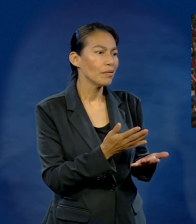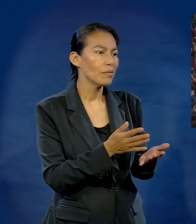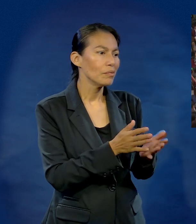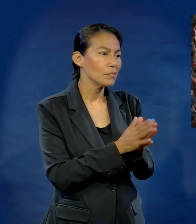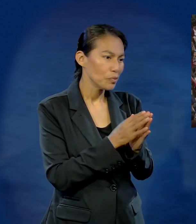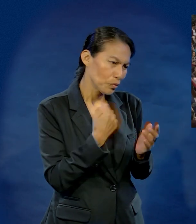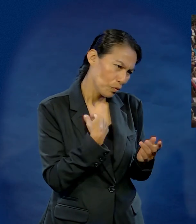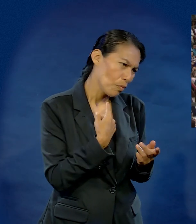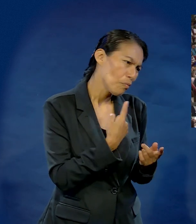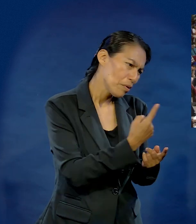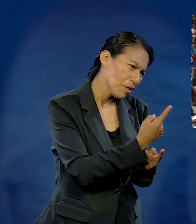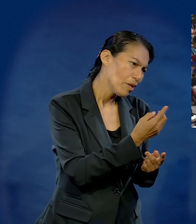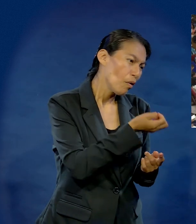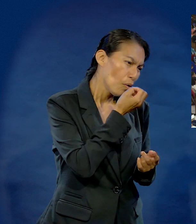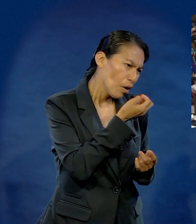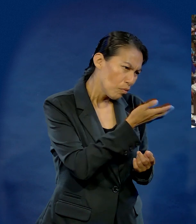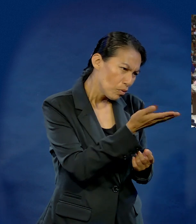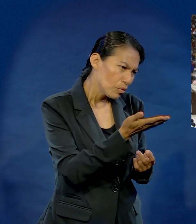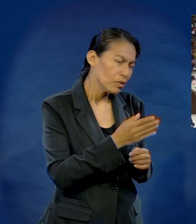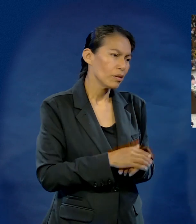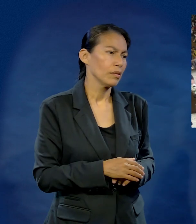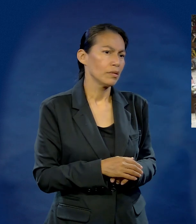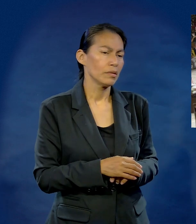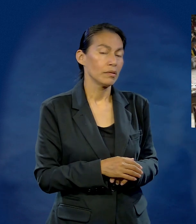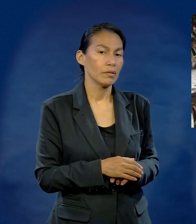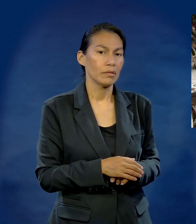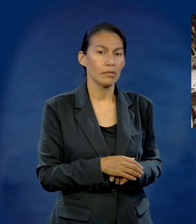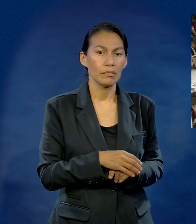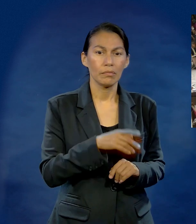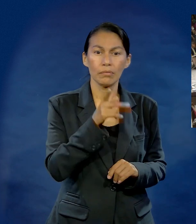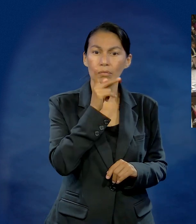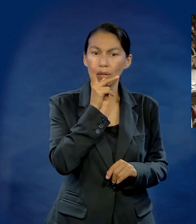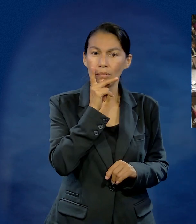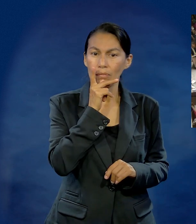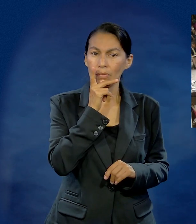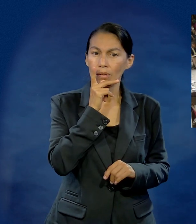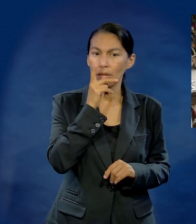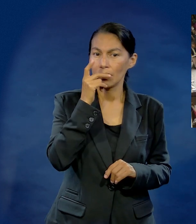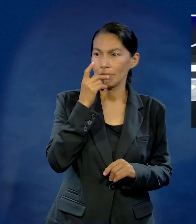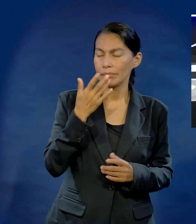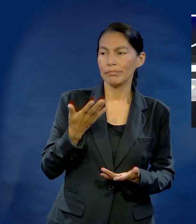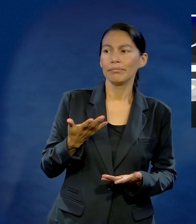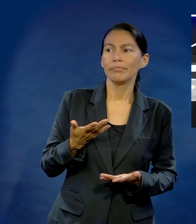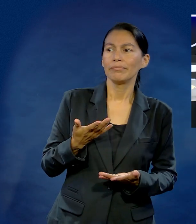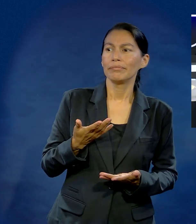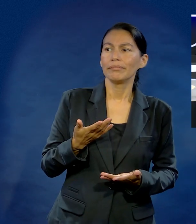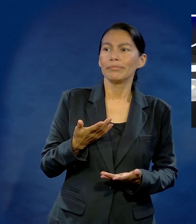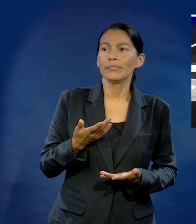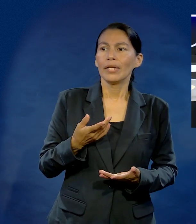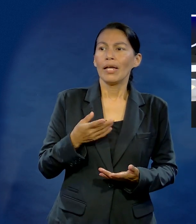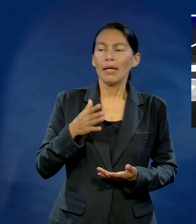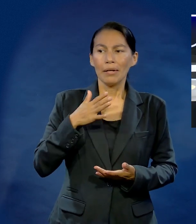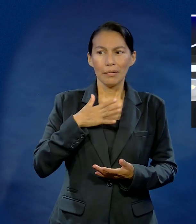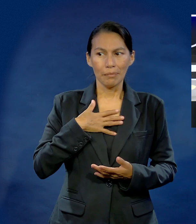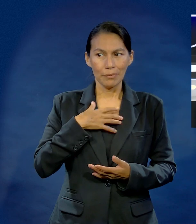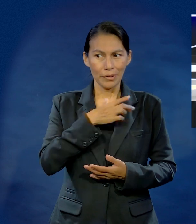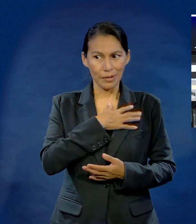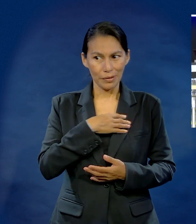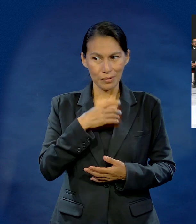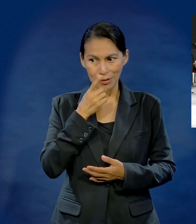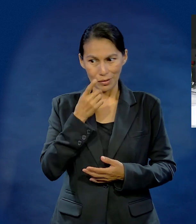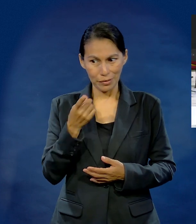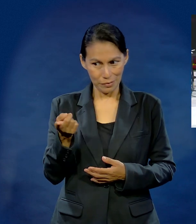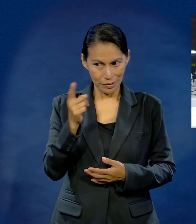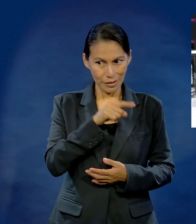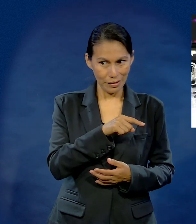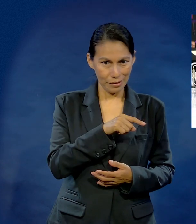y otra vez, y otra vez, y otra vez. Un día yo llegué a una casa lejos de aquí, cerca de allá, en un lugar que jamás conocerán.